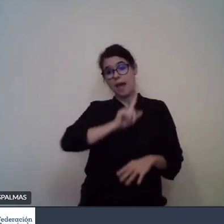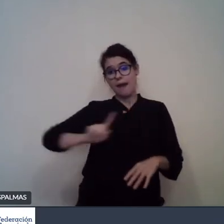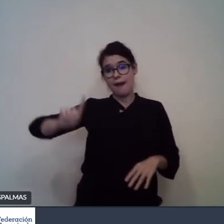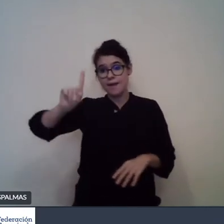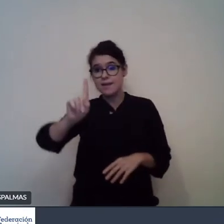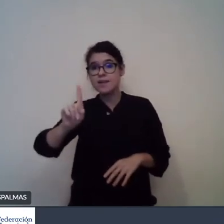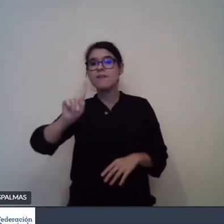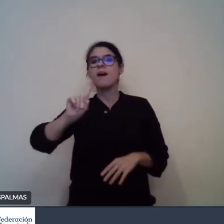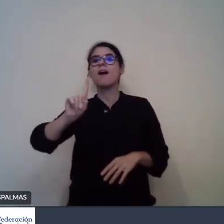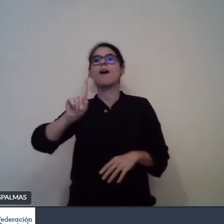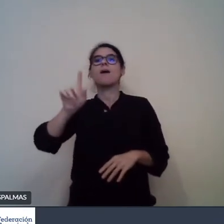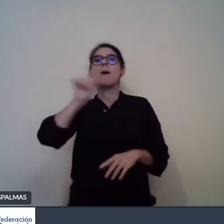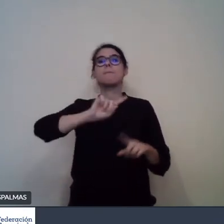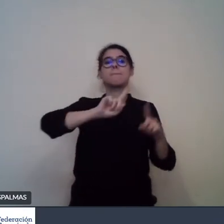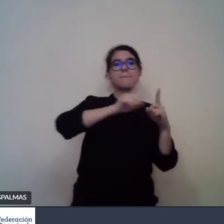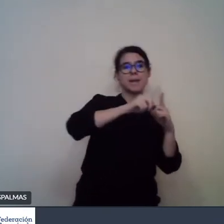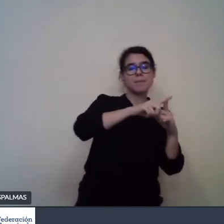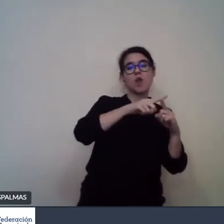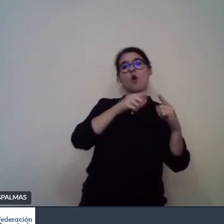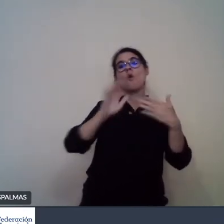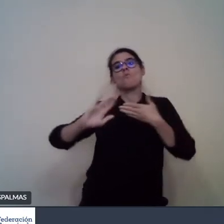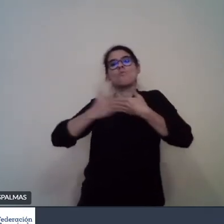atrás del primero y el segundo sube arriba.